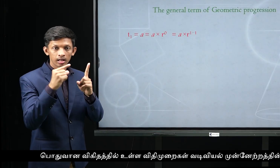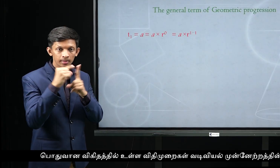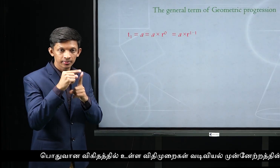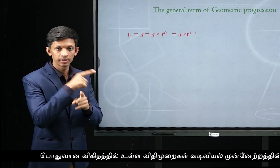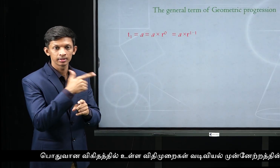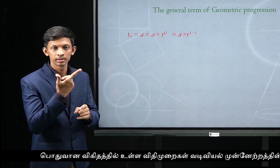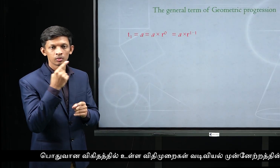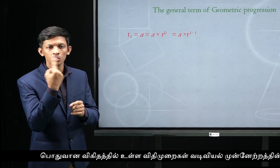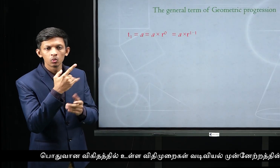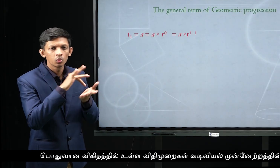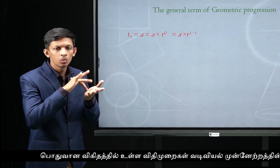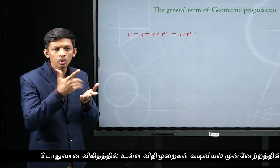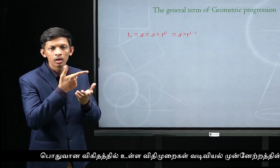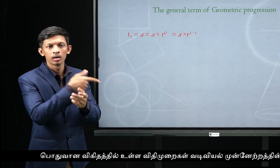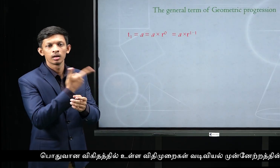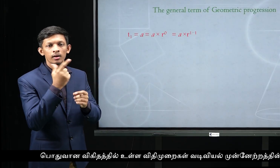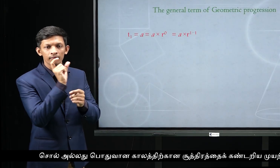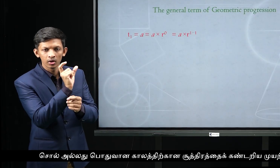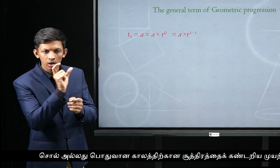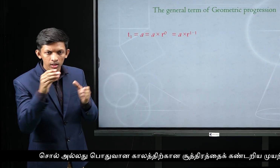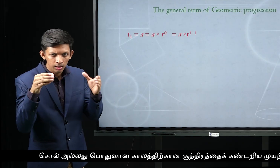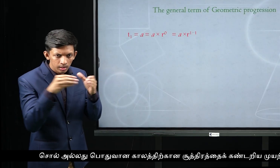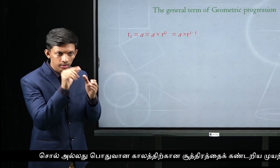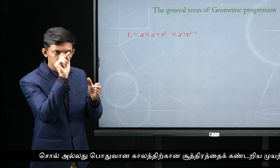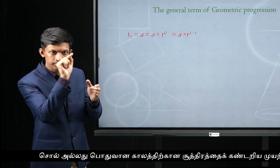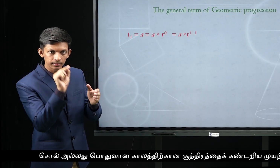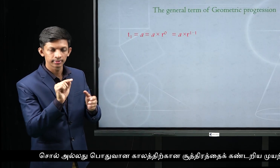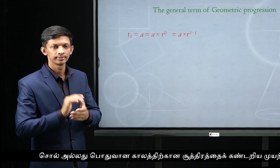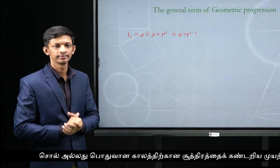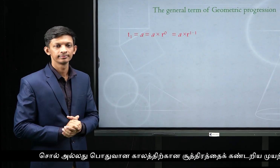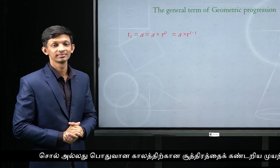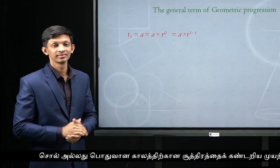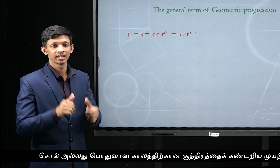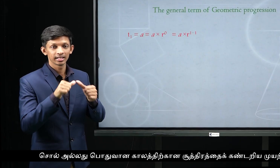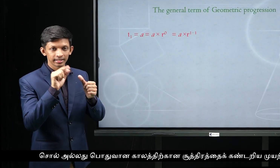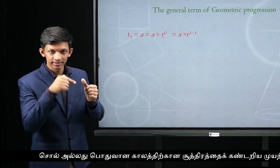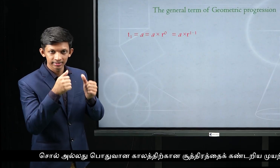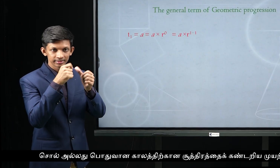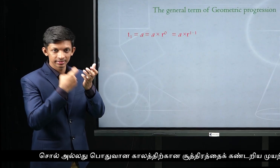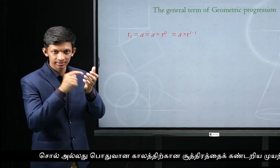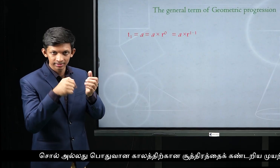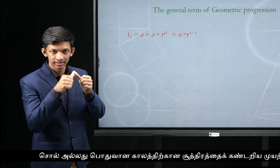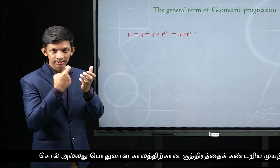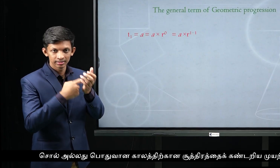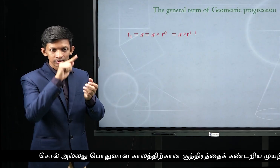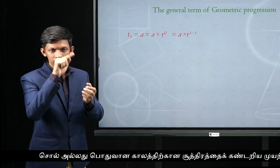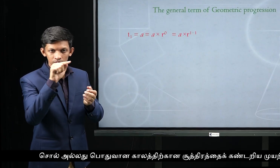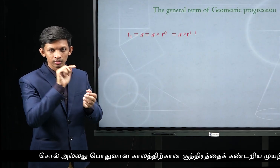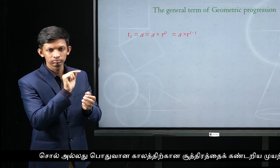முன்னேற்றத்தின், அதாவது GP எண்ணாவது சொல் அல்லது பொதுவான காலத்திற்கான சூத்திரத்தை கண்டறிய